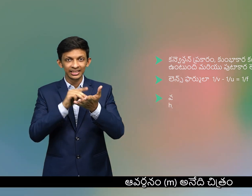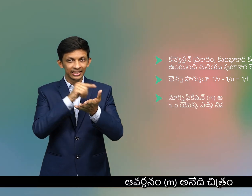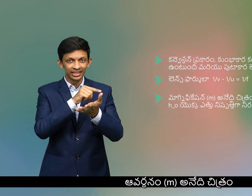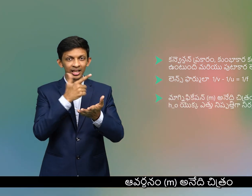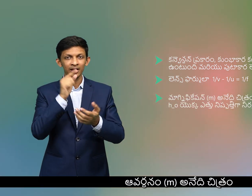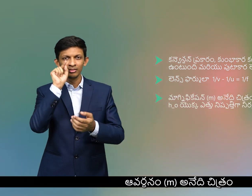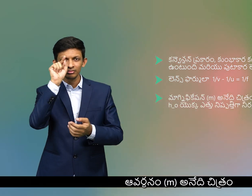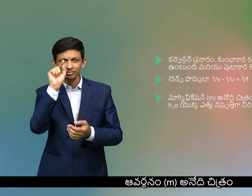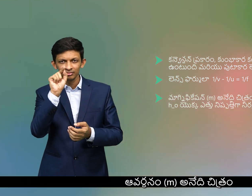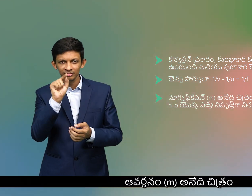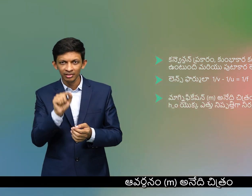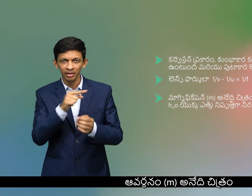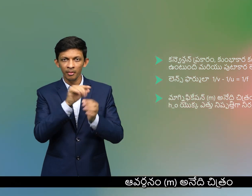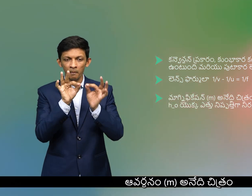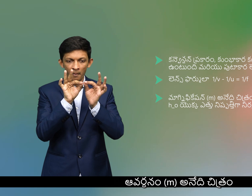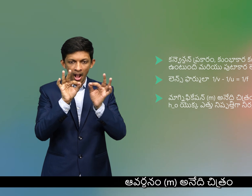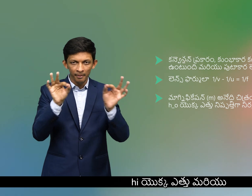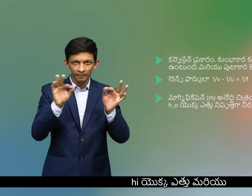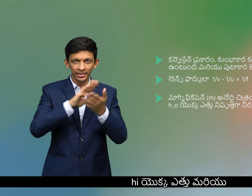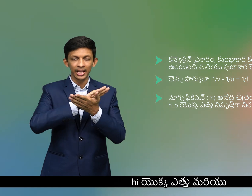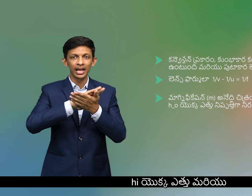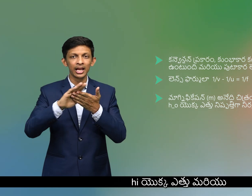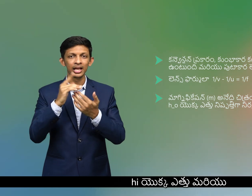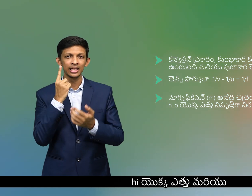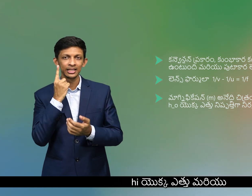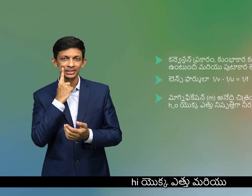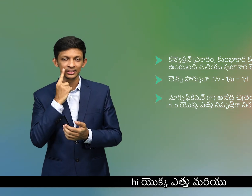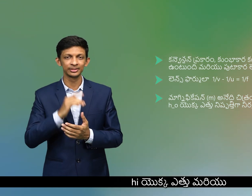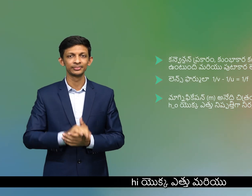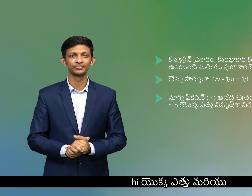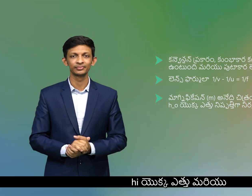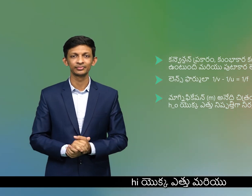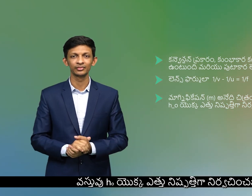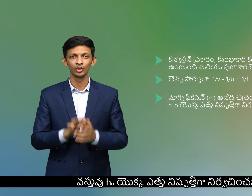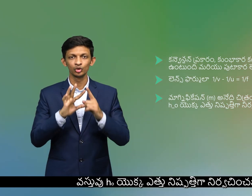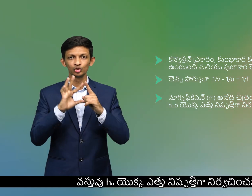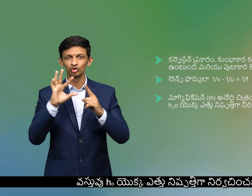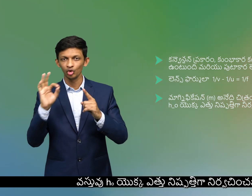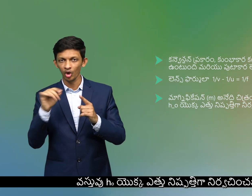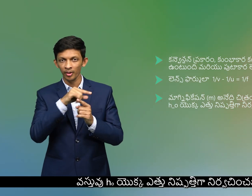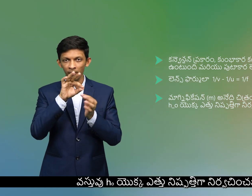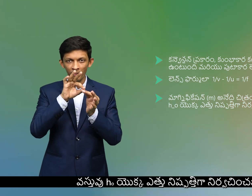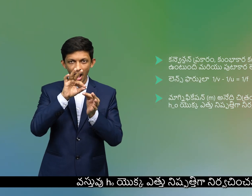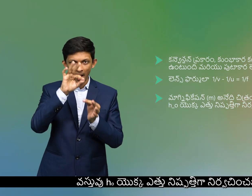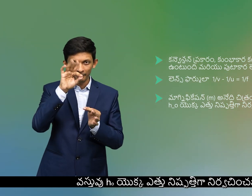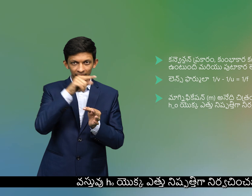ఆవర్ధనం m అనేది చిత్రం hi యొక్క ఎత్తు మరియు వస్తువు ho యొక్క ఎత్తు